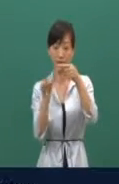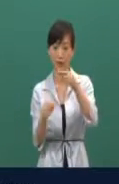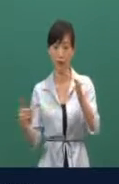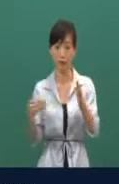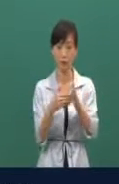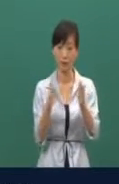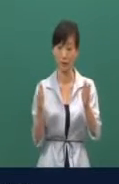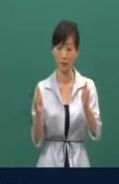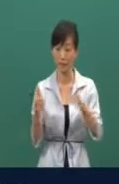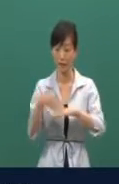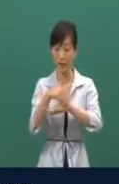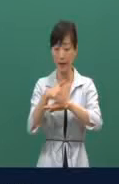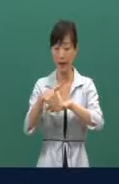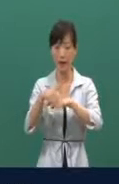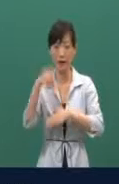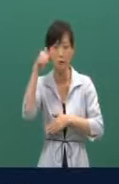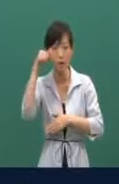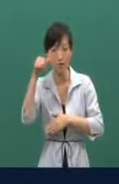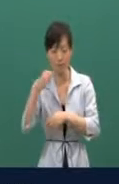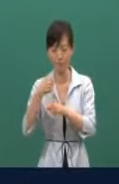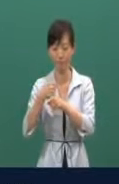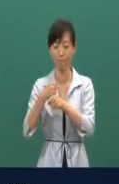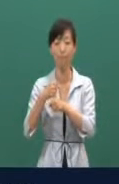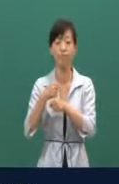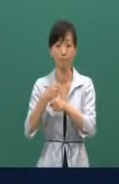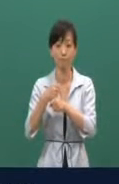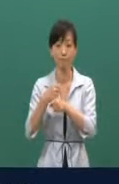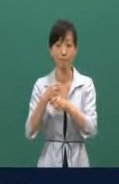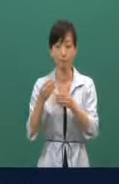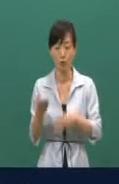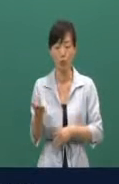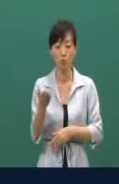来年1月には計画案を作成して